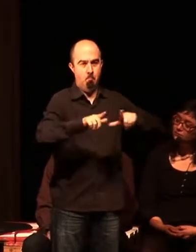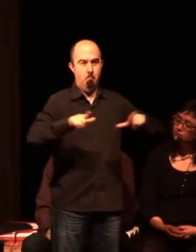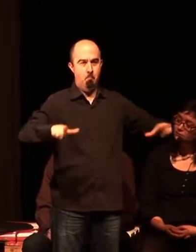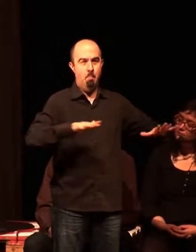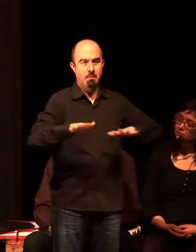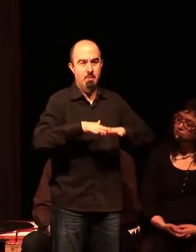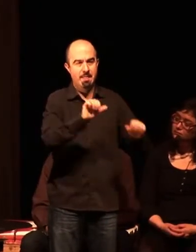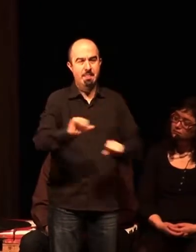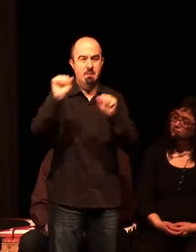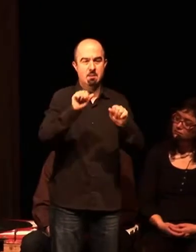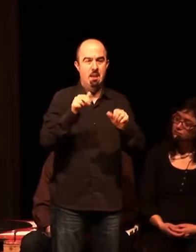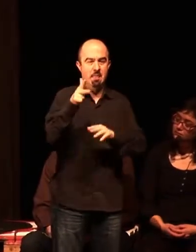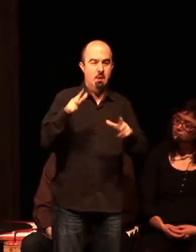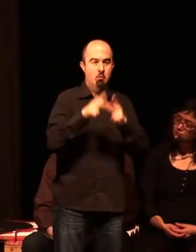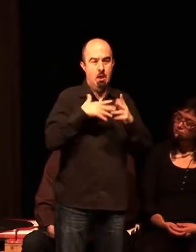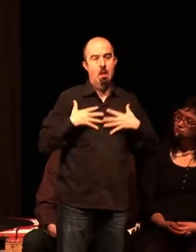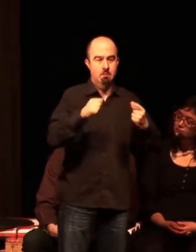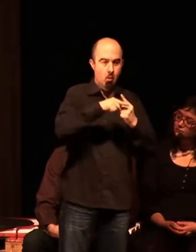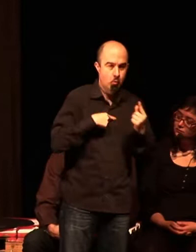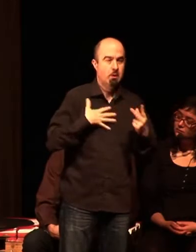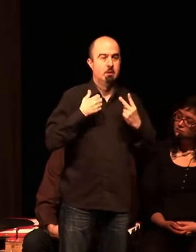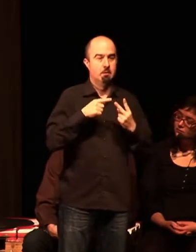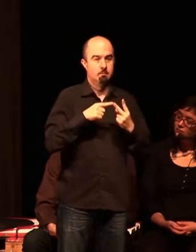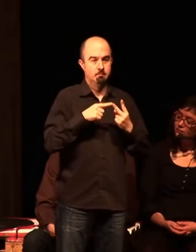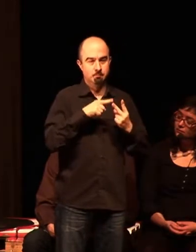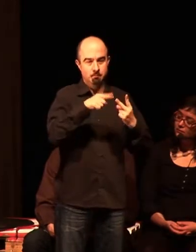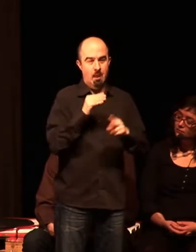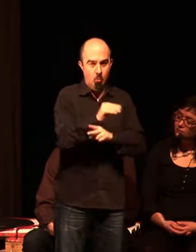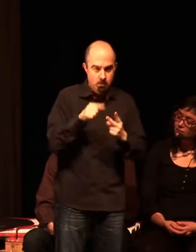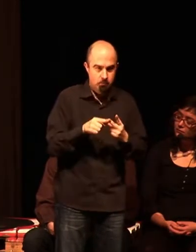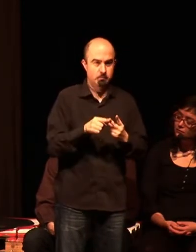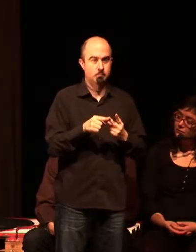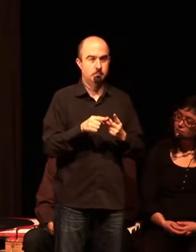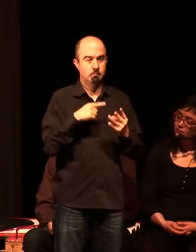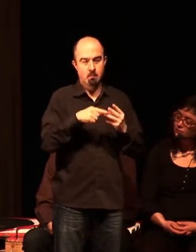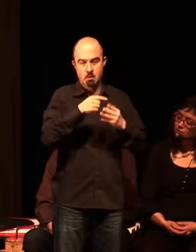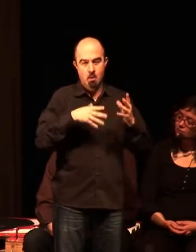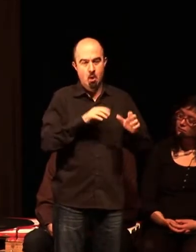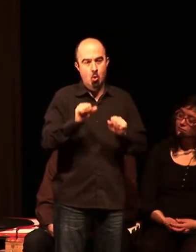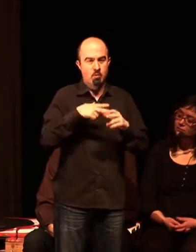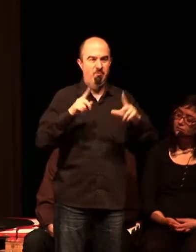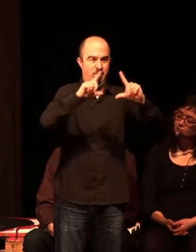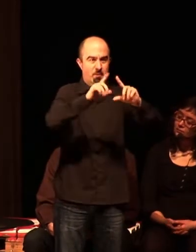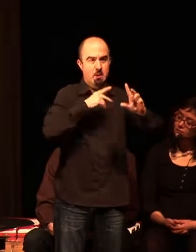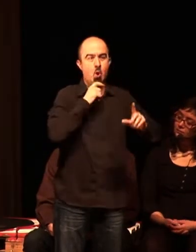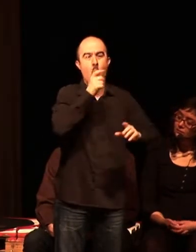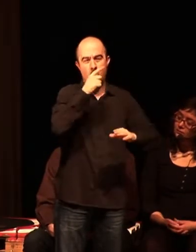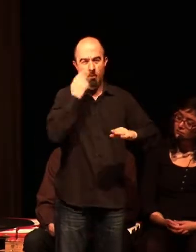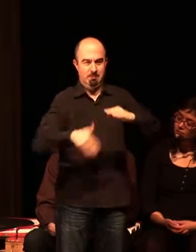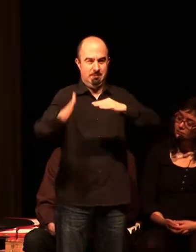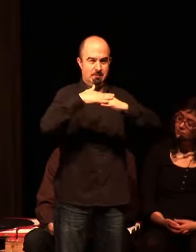en defensa dels drets socials, la de la salut, la de la sanitat, la de l'educació, la de la lluita feminista i